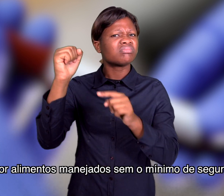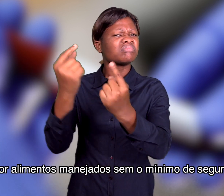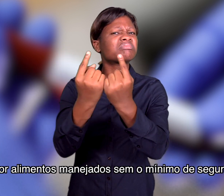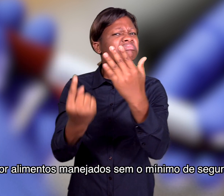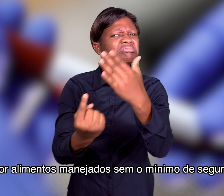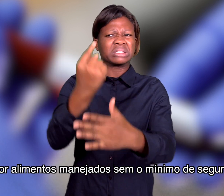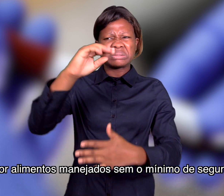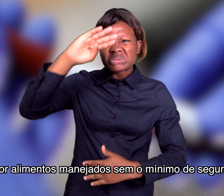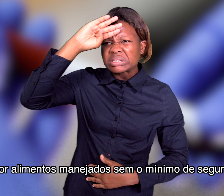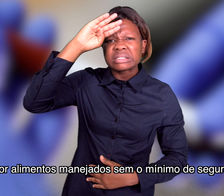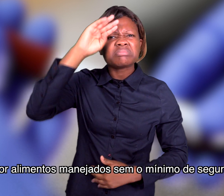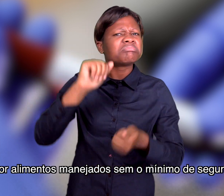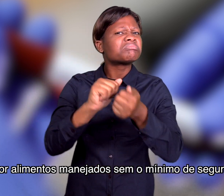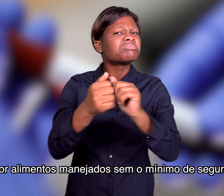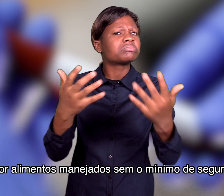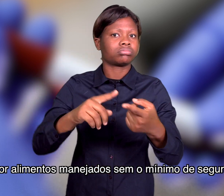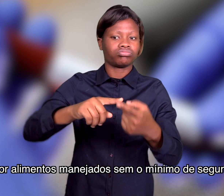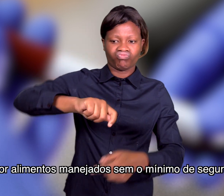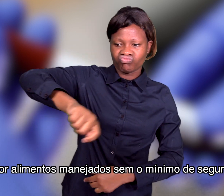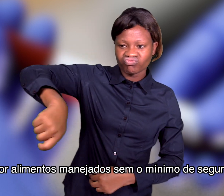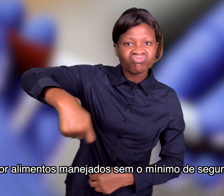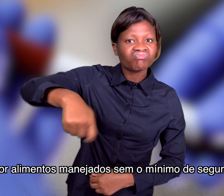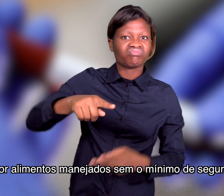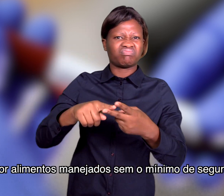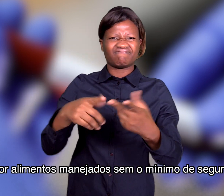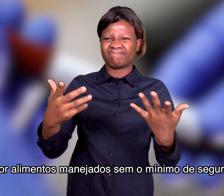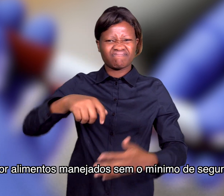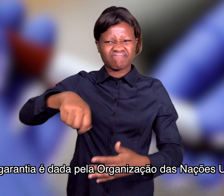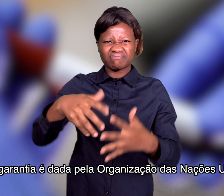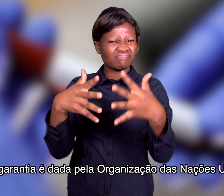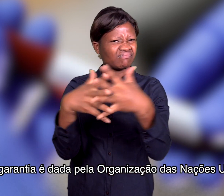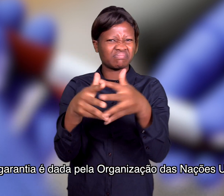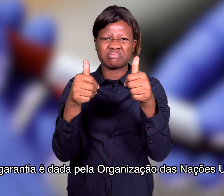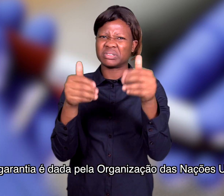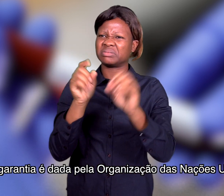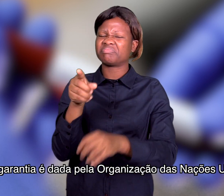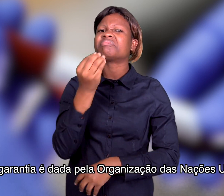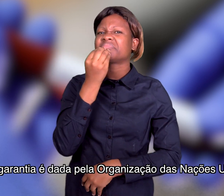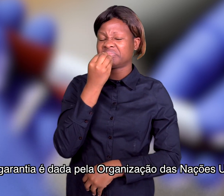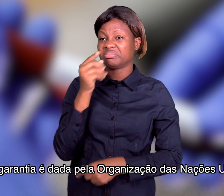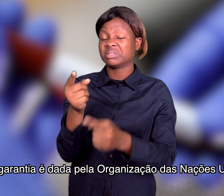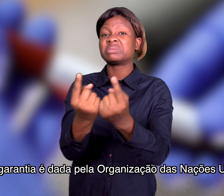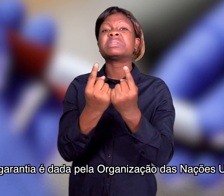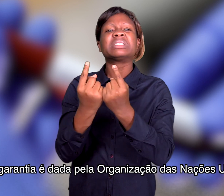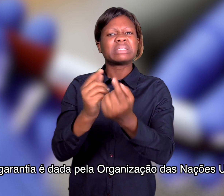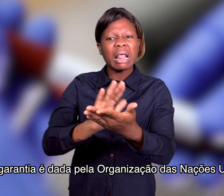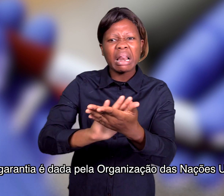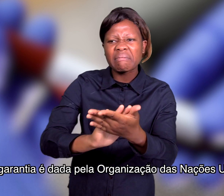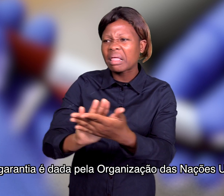causadas por alimentos manejados sem o mínimo de segurança. A garantia é dada pela Organização das Nações Unidas.